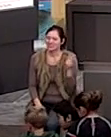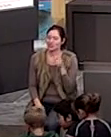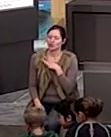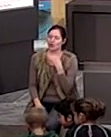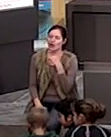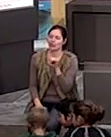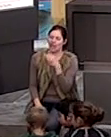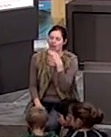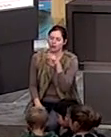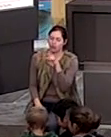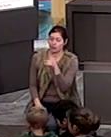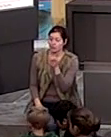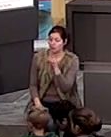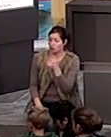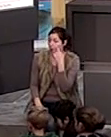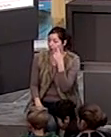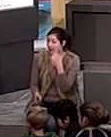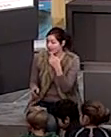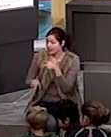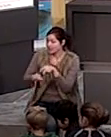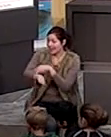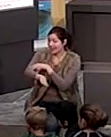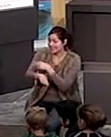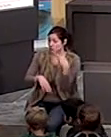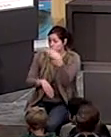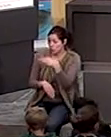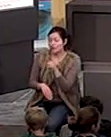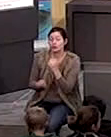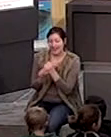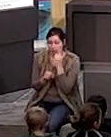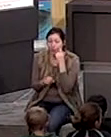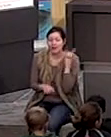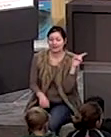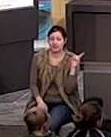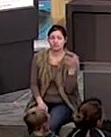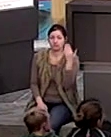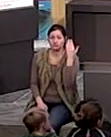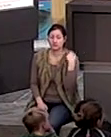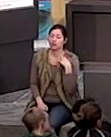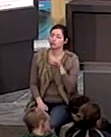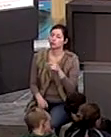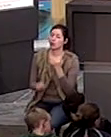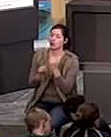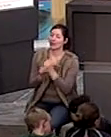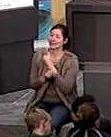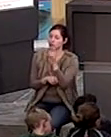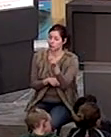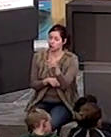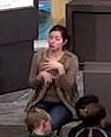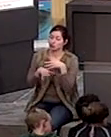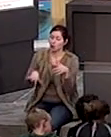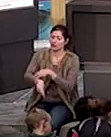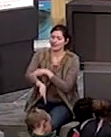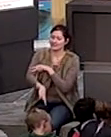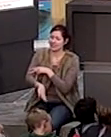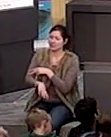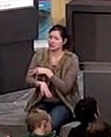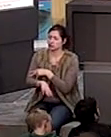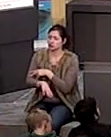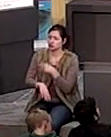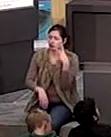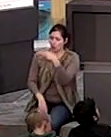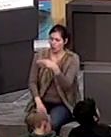op geven. Kijk, daar moet je natuurlijk op letten. Overigens moest ik laatst naar mijn werk. Was er een grote elektriciteitsstoring hebben in de stad gehad.